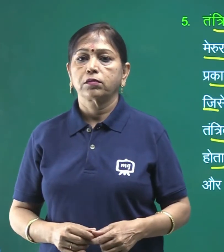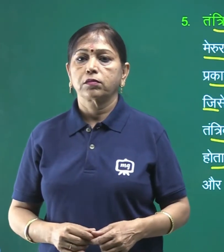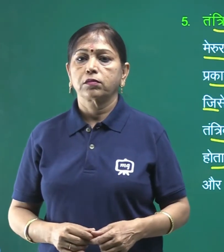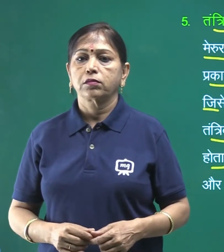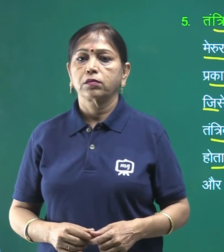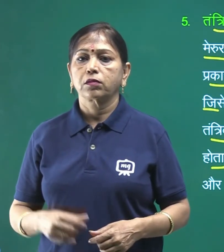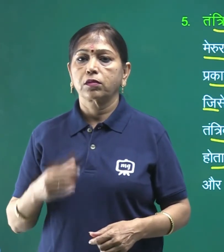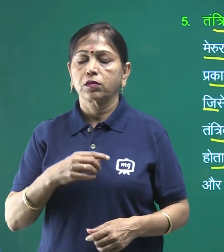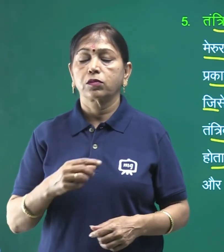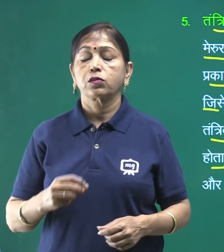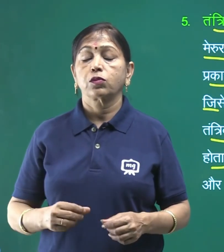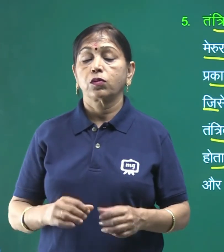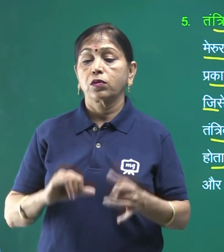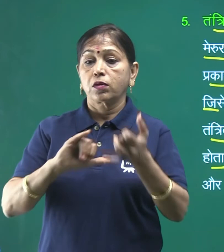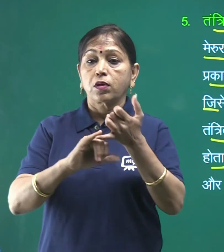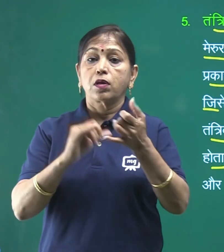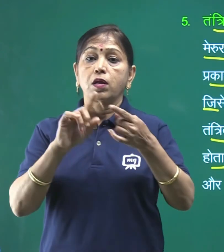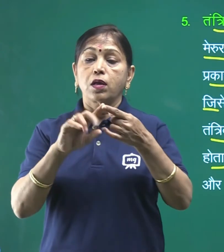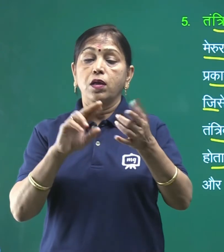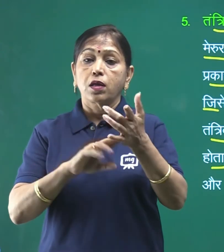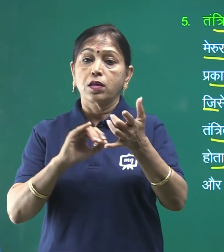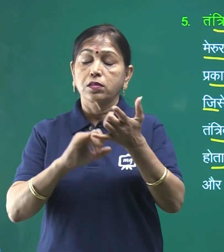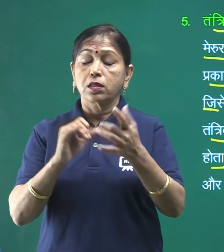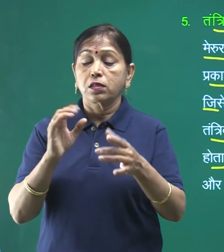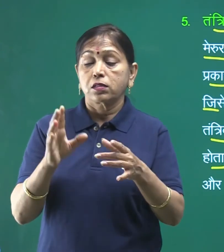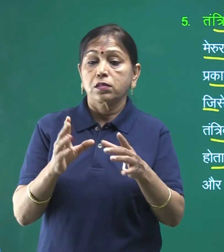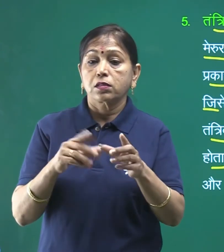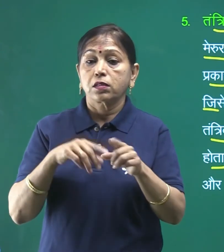जो संवेदनाओं को प्राप्त